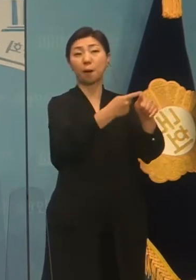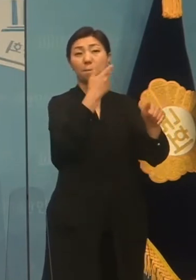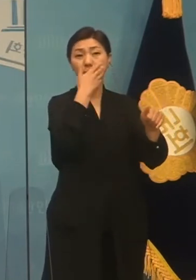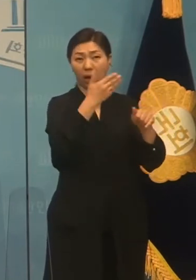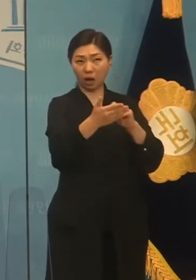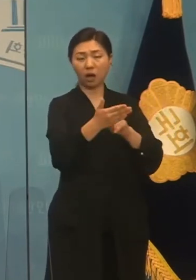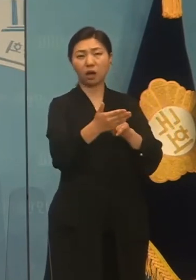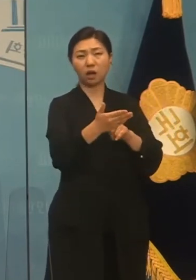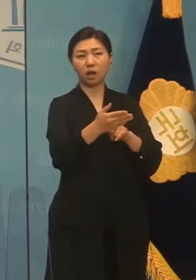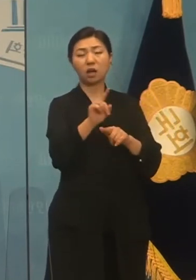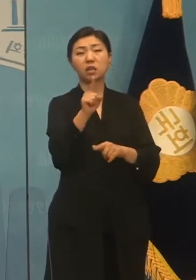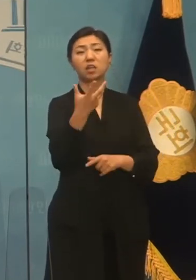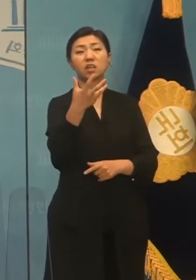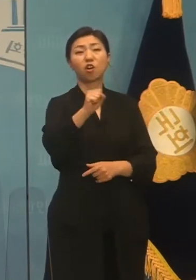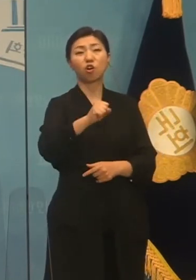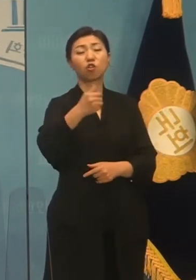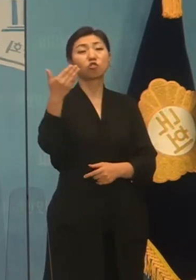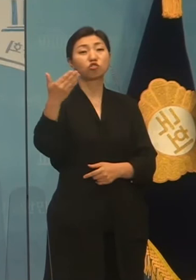즉 1억